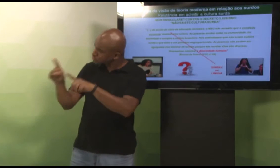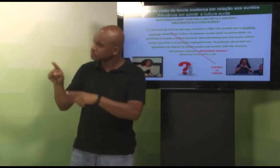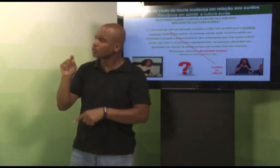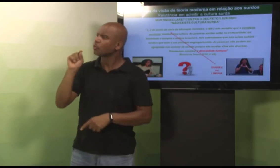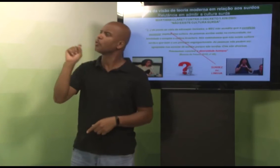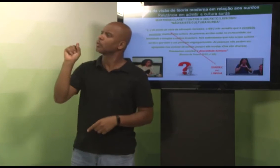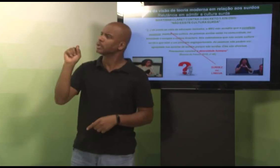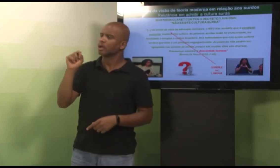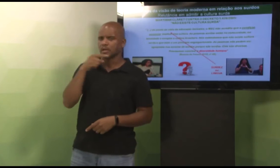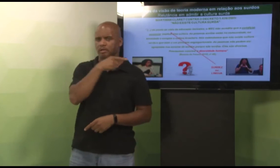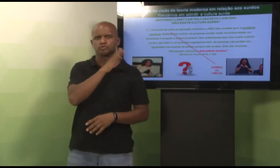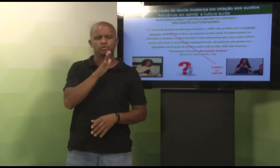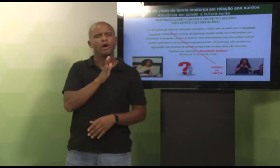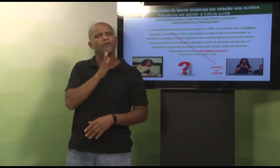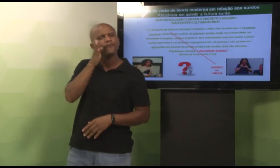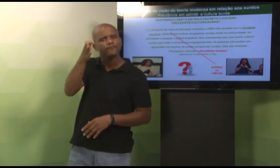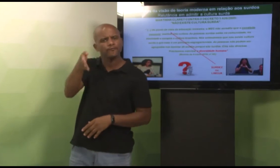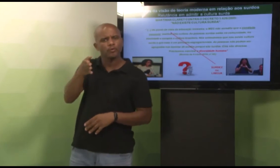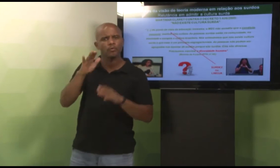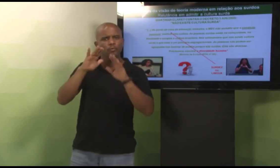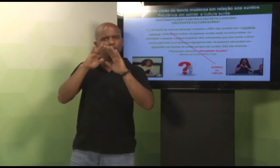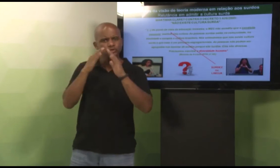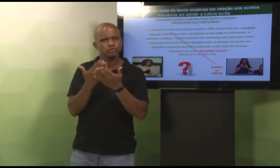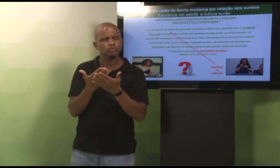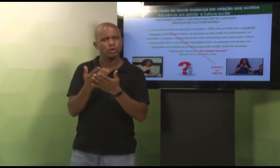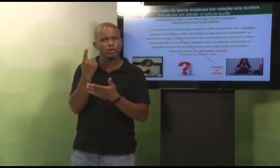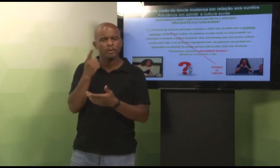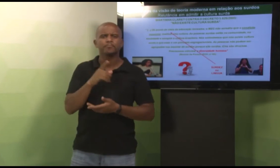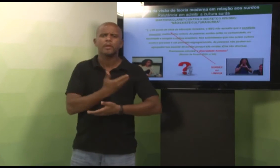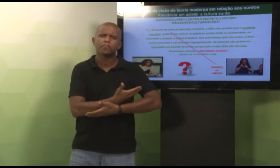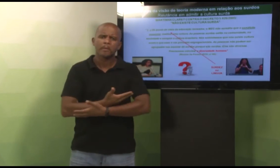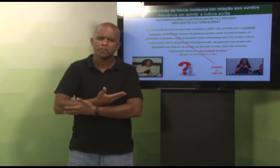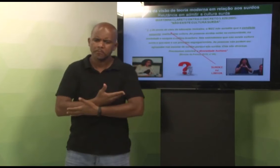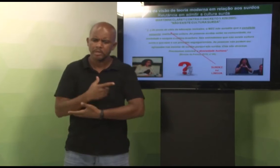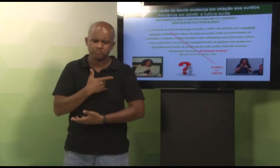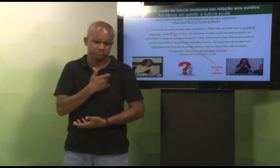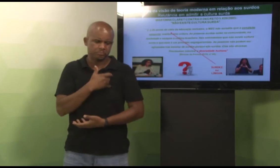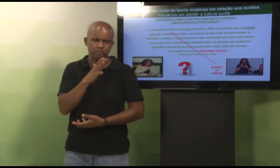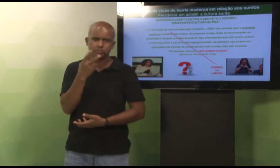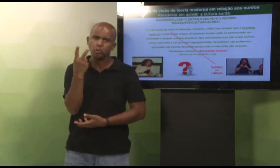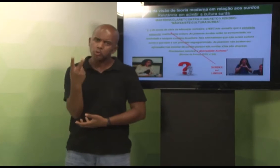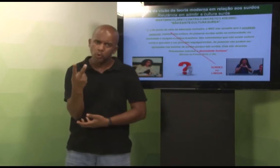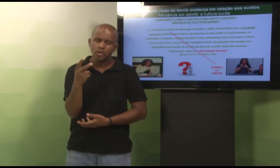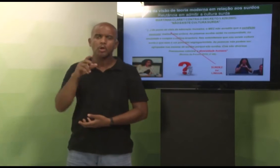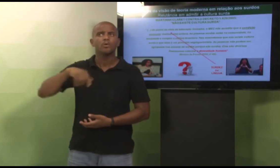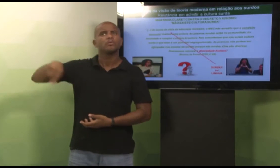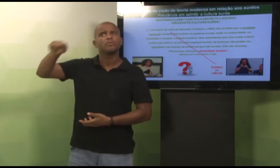e foi contra a opinião de Martinha. Ela foi em várias escolas